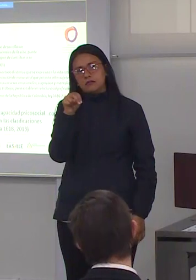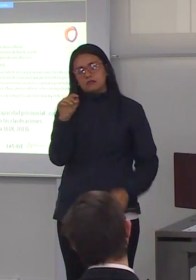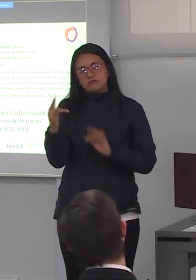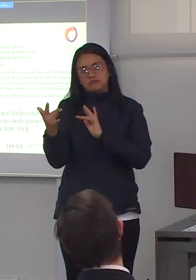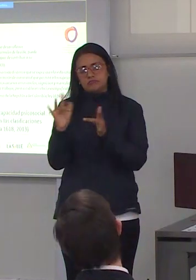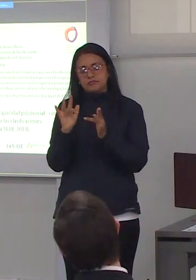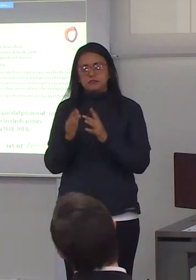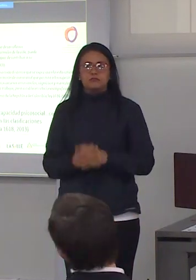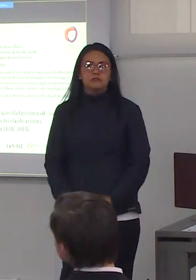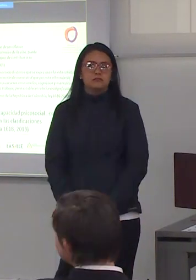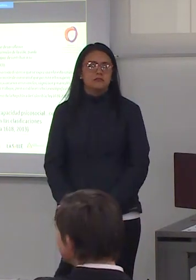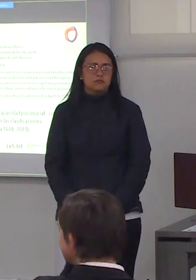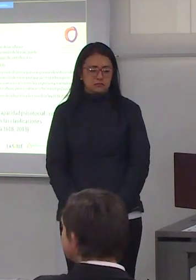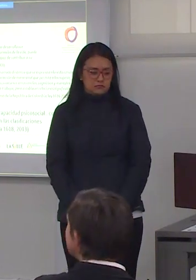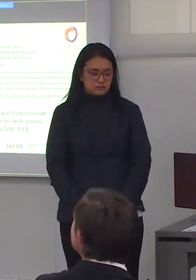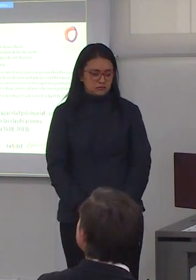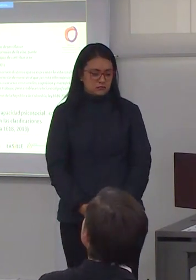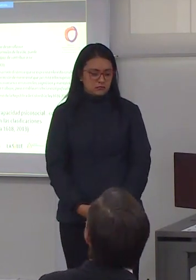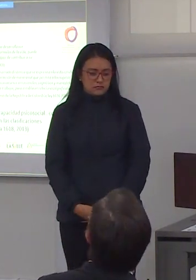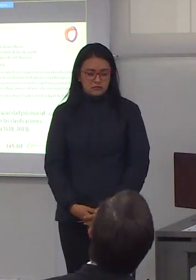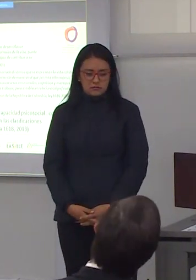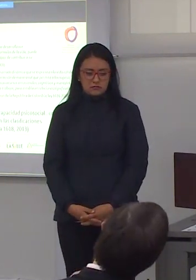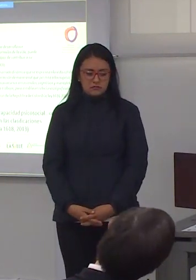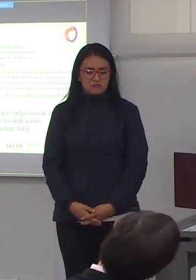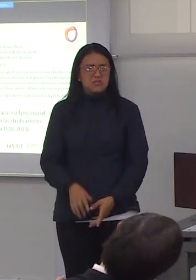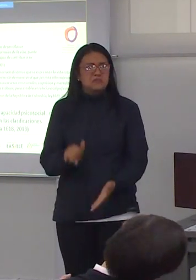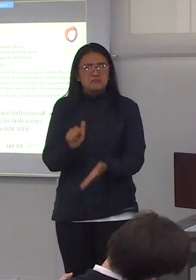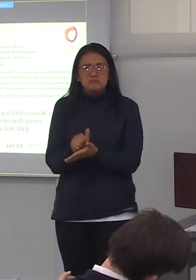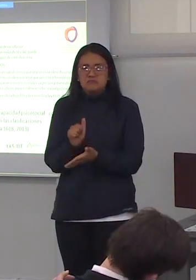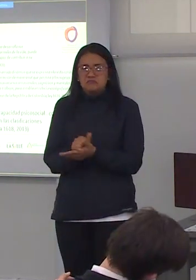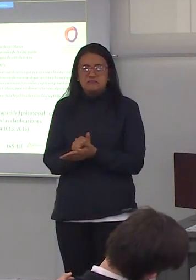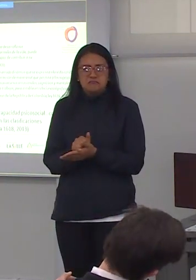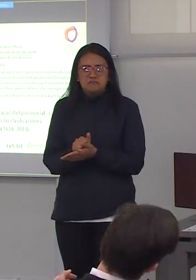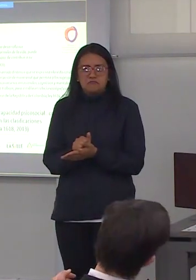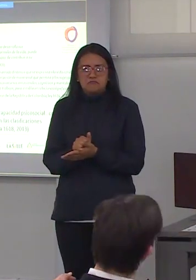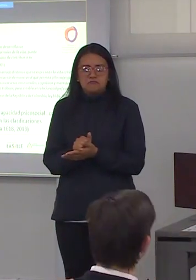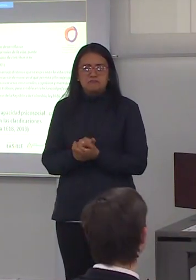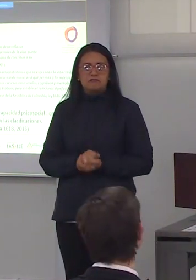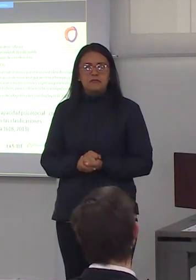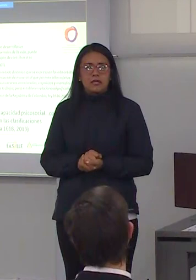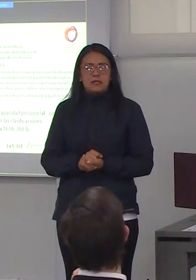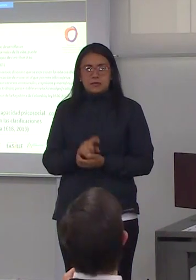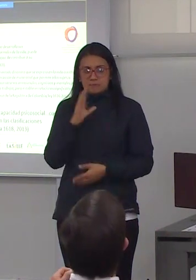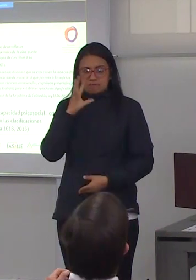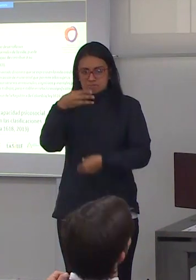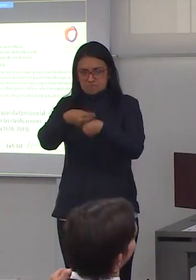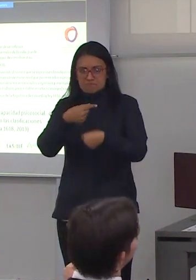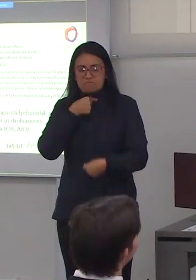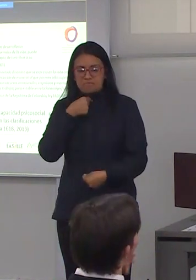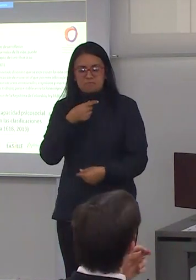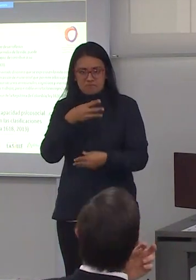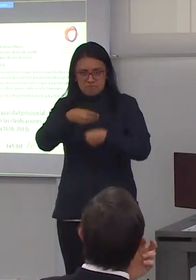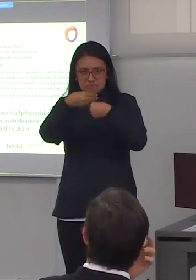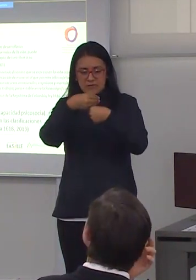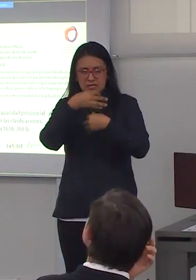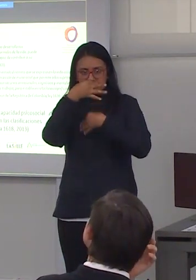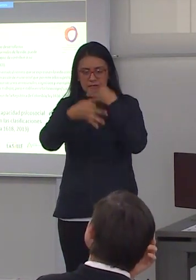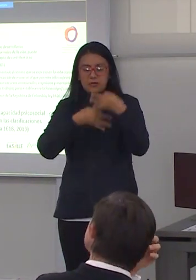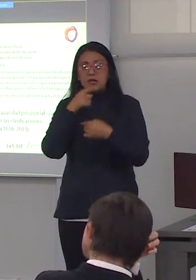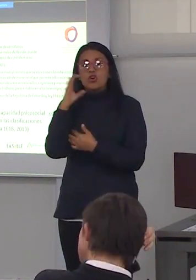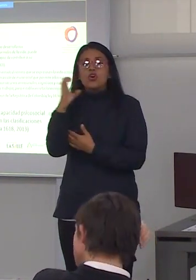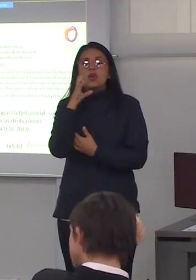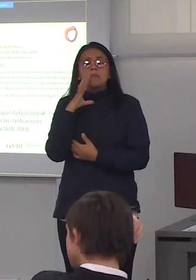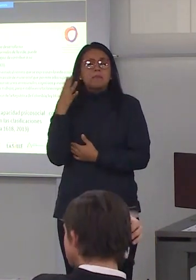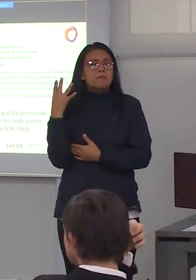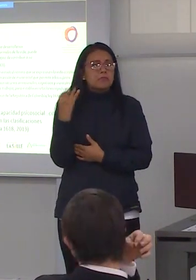es una interacción exactamente lo mismo y les doy una chiva y una extra Colombia es